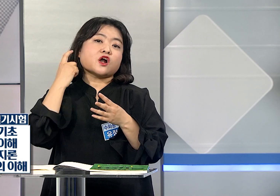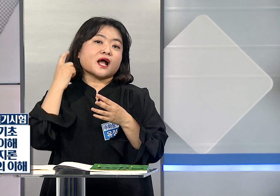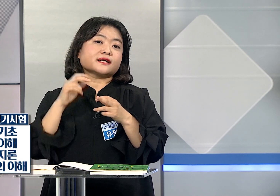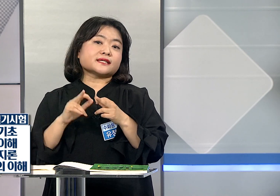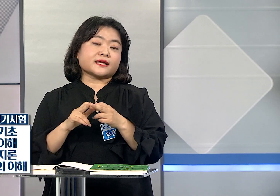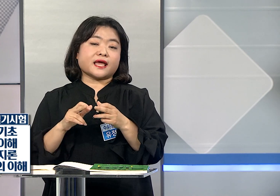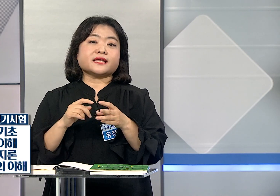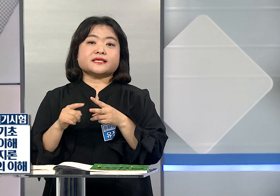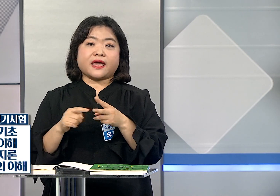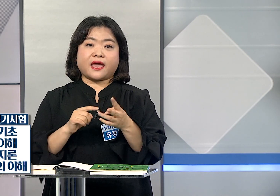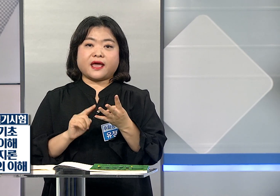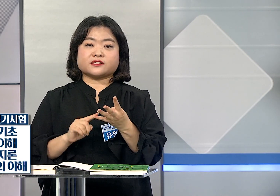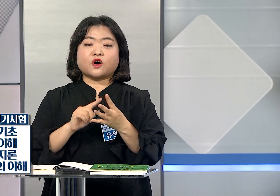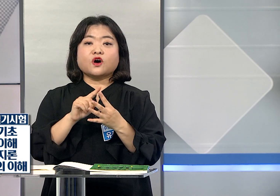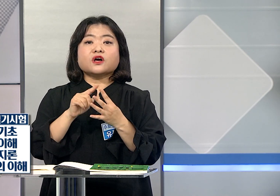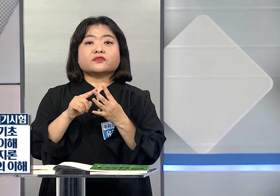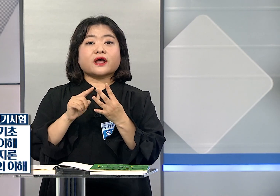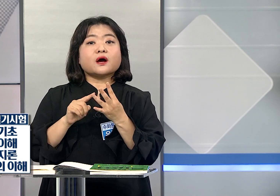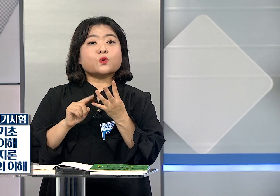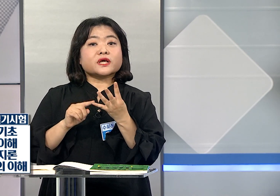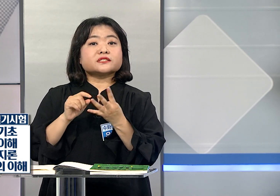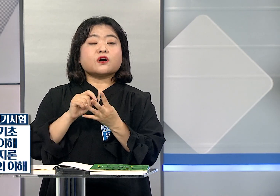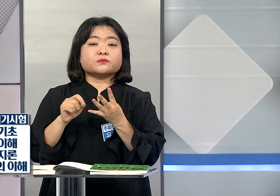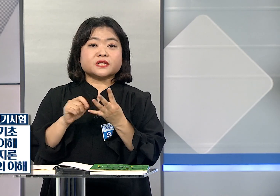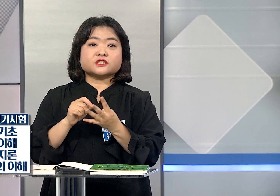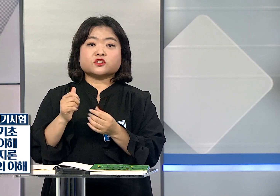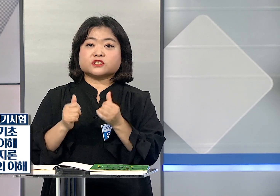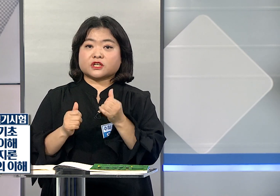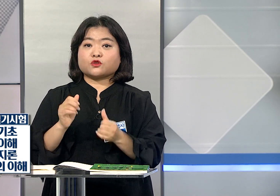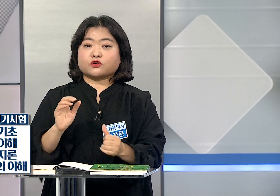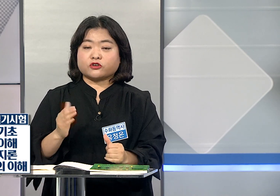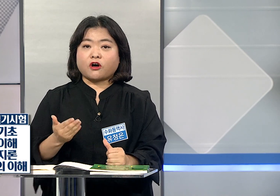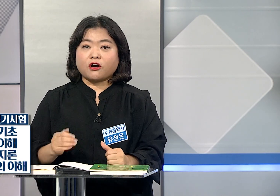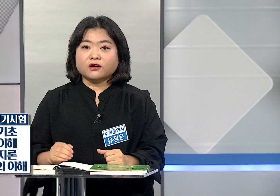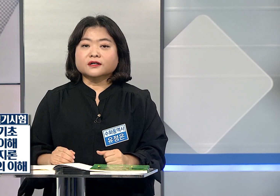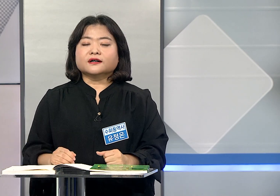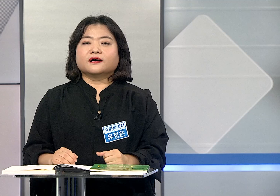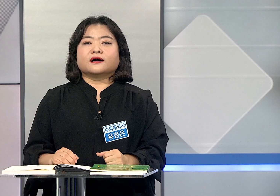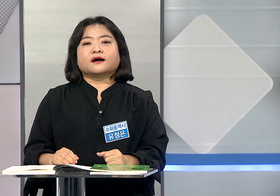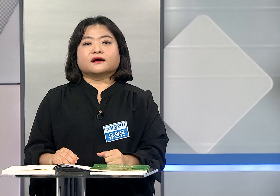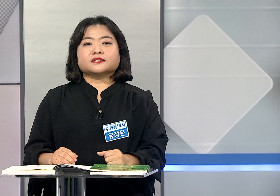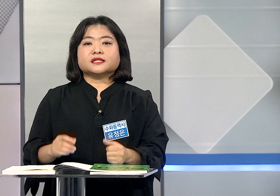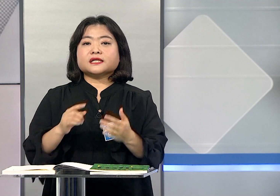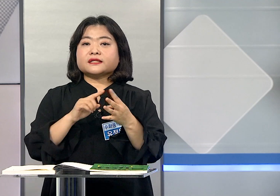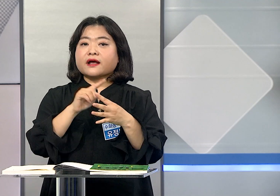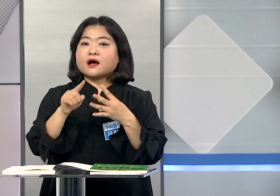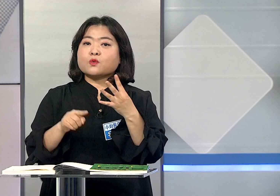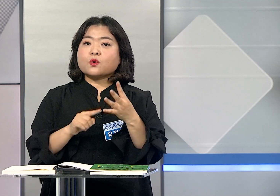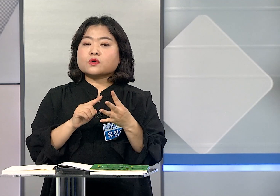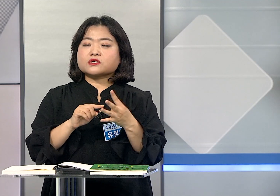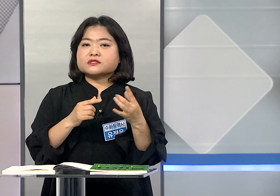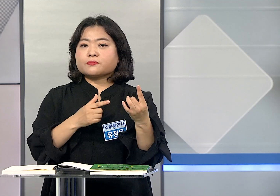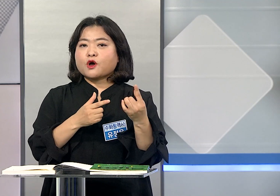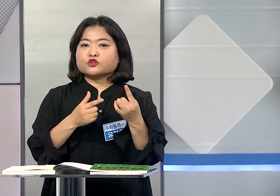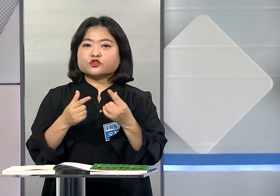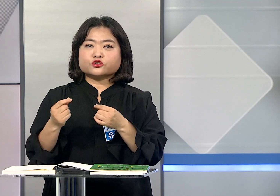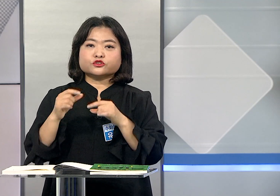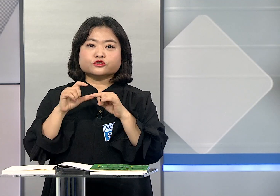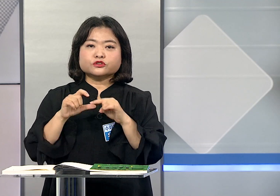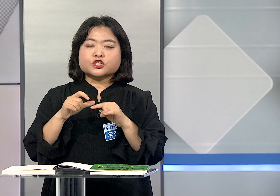청각장애 이해 해서 4과목의 시험이 치러지게 되고요. 이 4과목